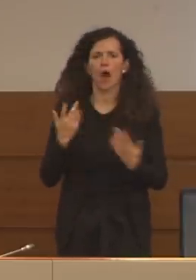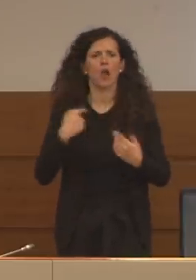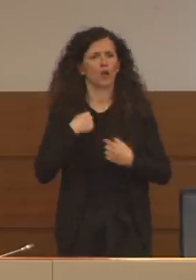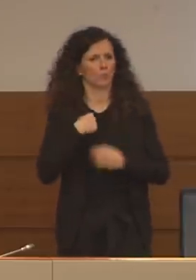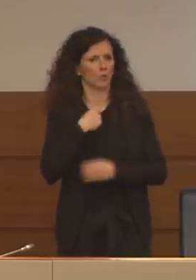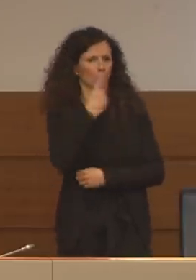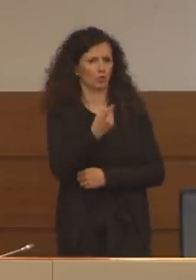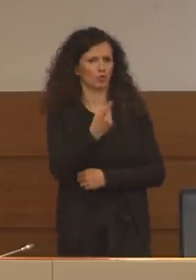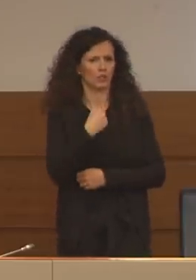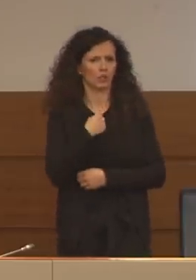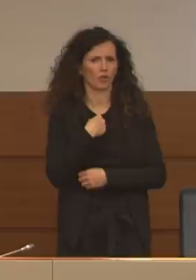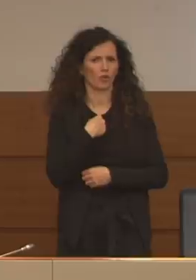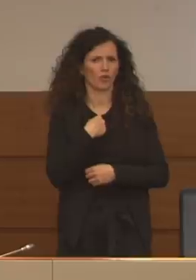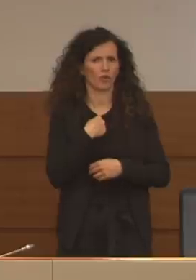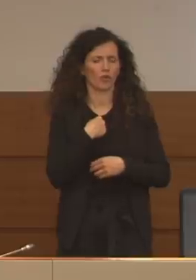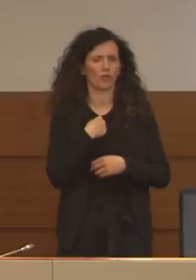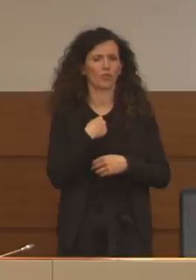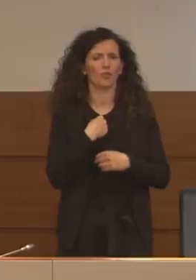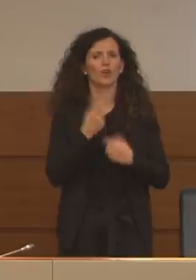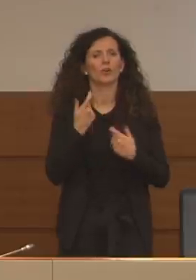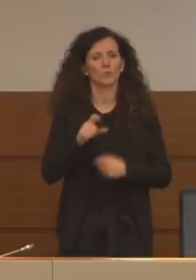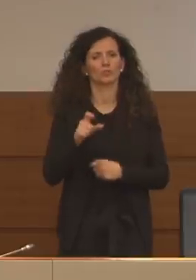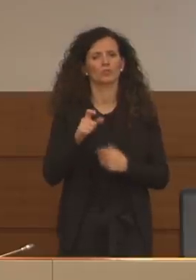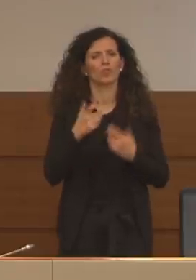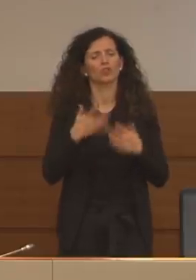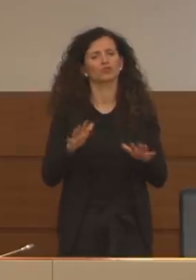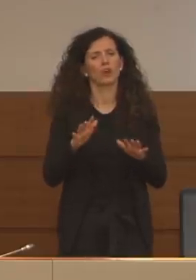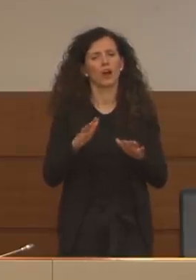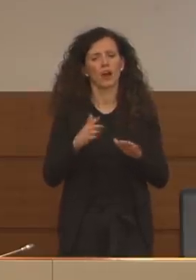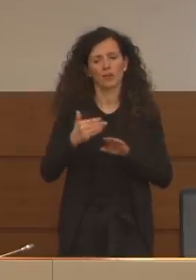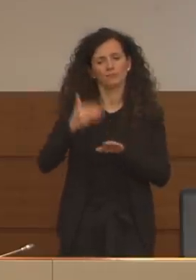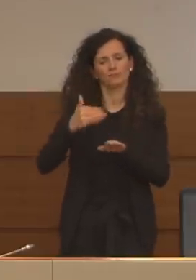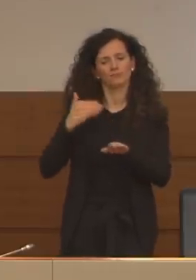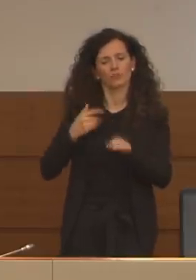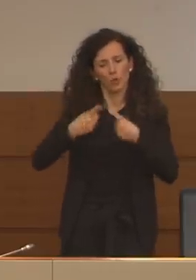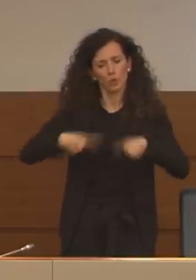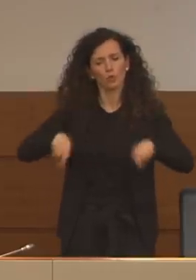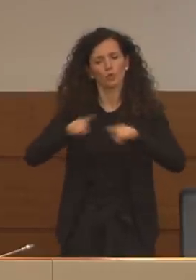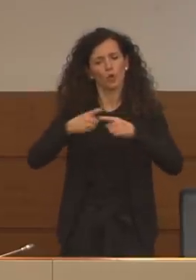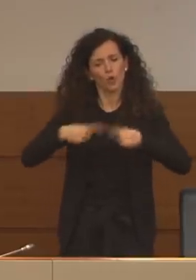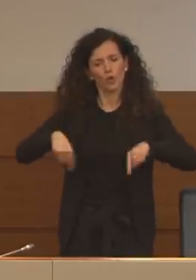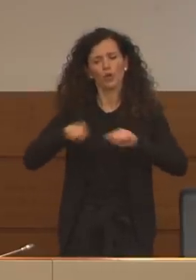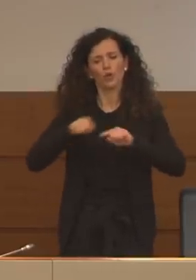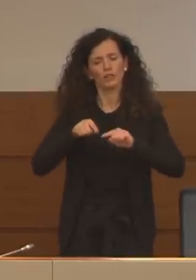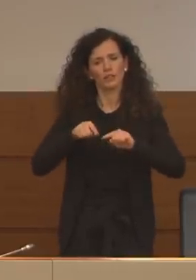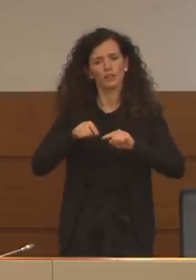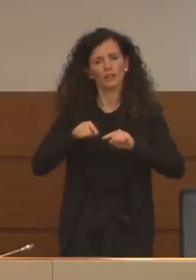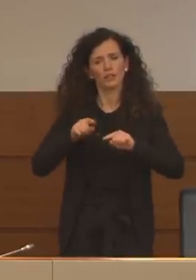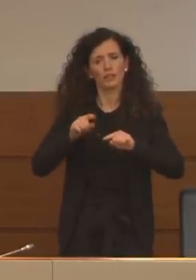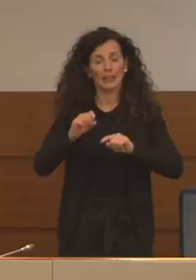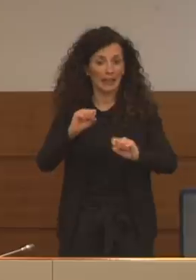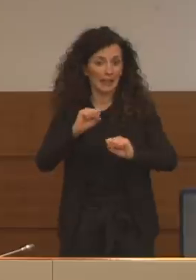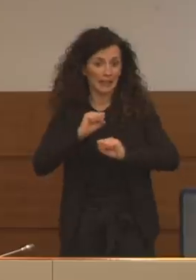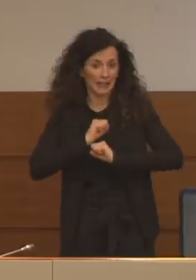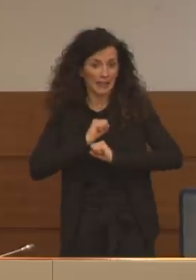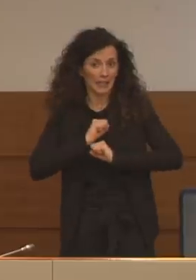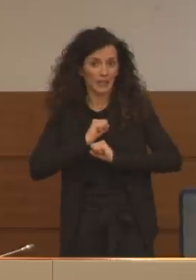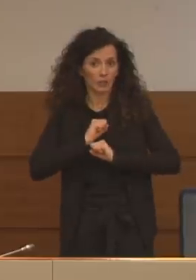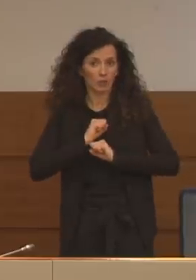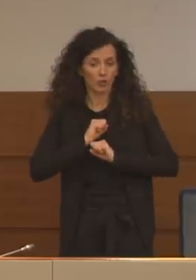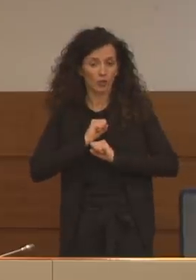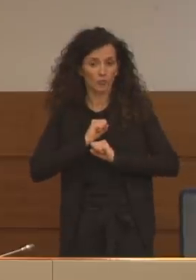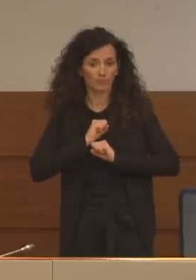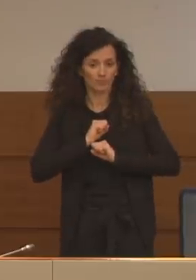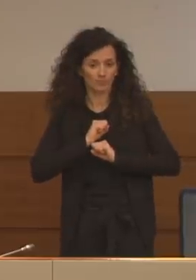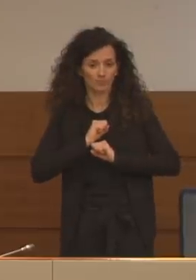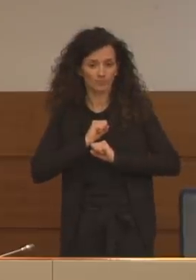perché ne abbiamo parlato nel corso delle varie riunioni e credo che ci sia in atto anche da parte